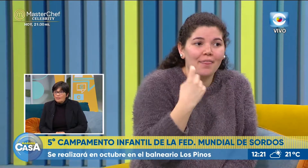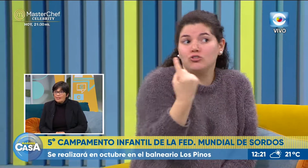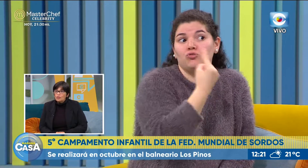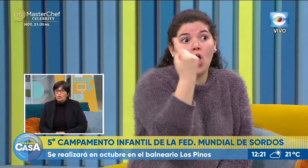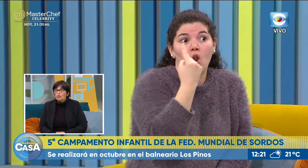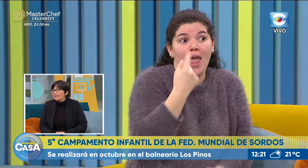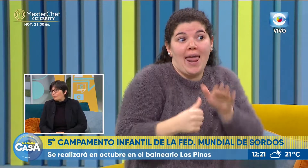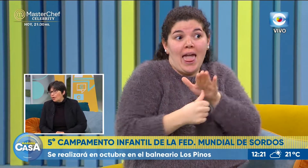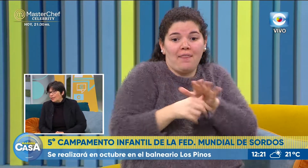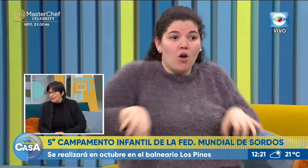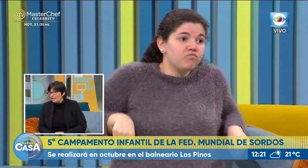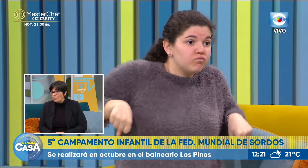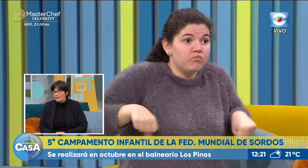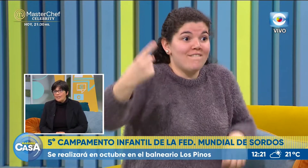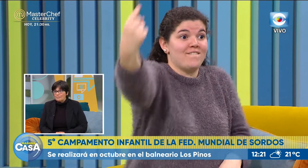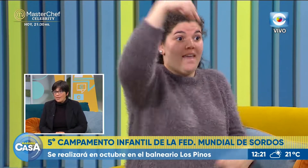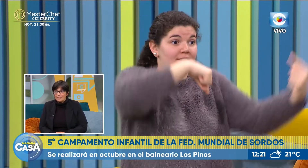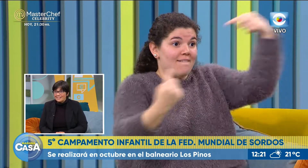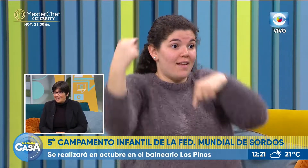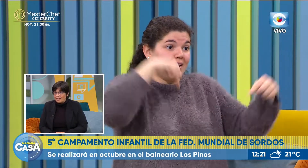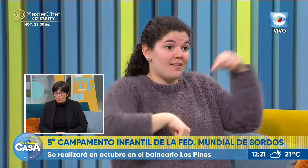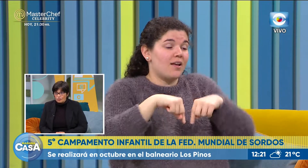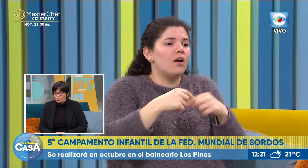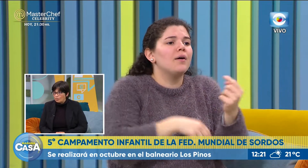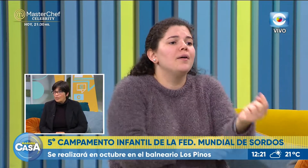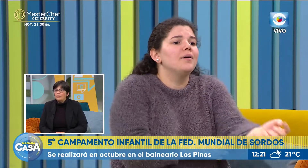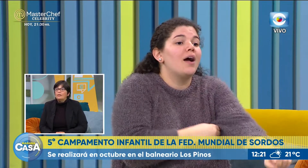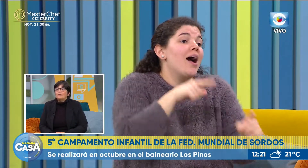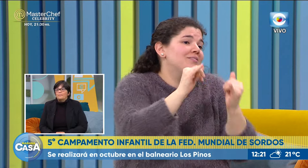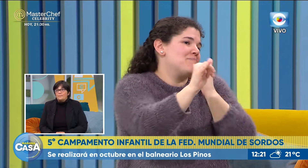solamente sordos. Y tampoco van a venir ni los padres ni las madres a traerlos.